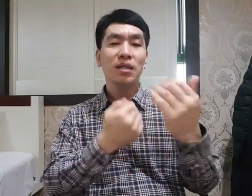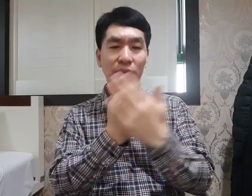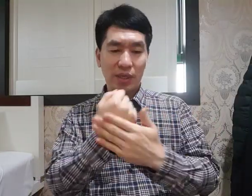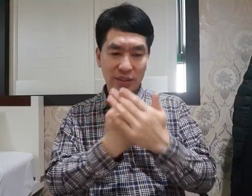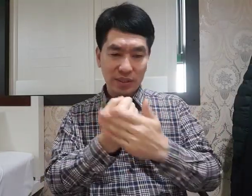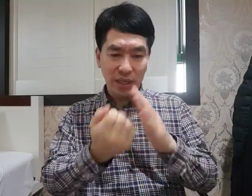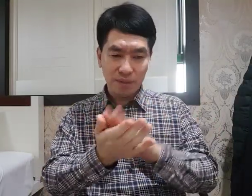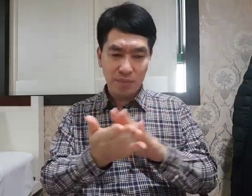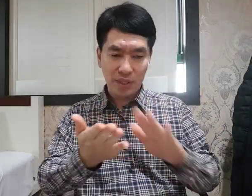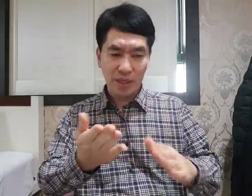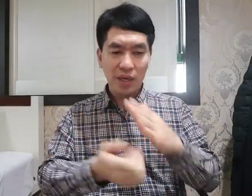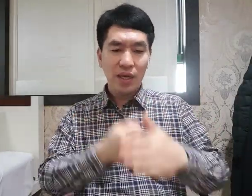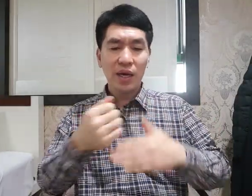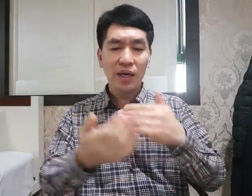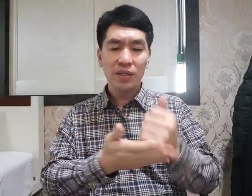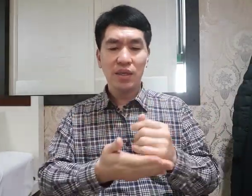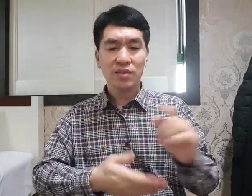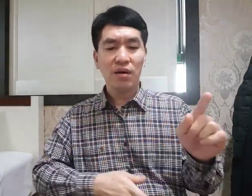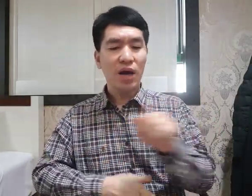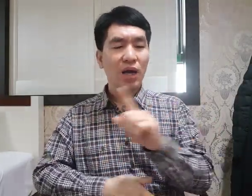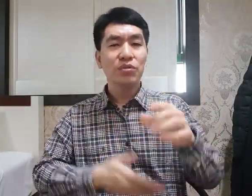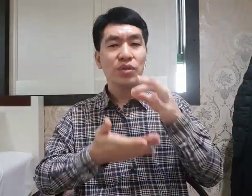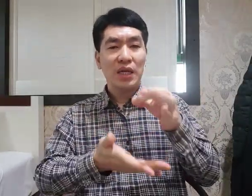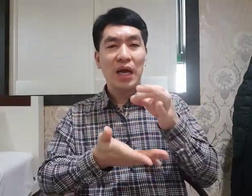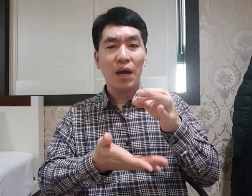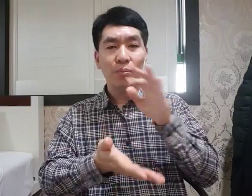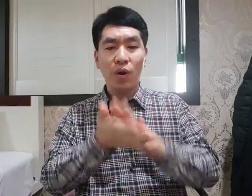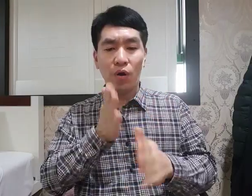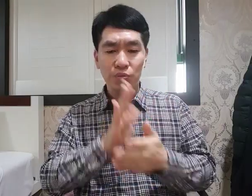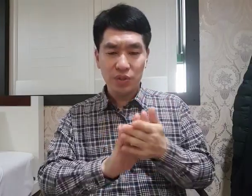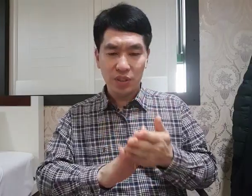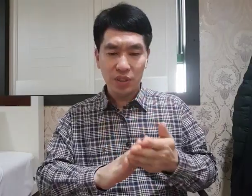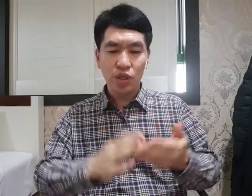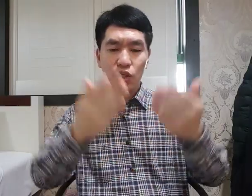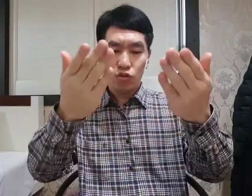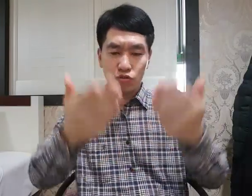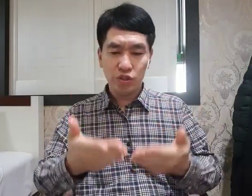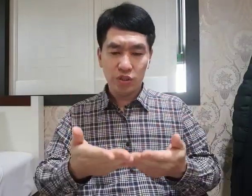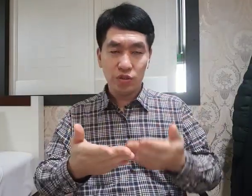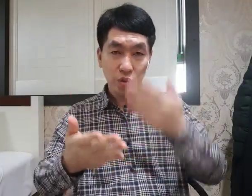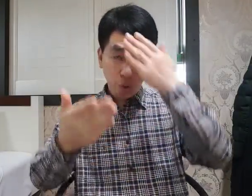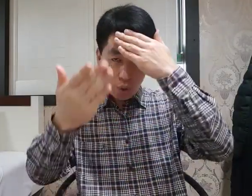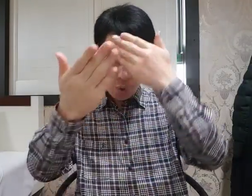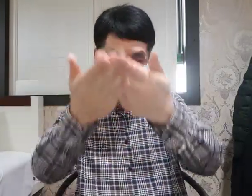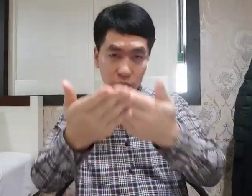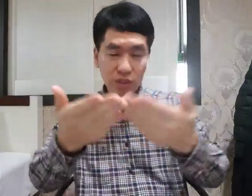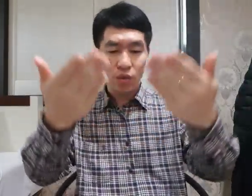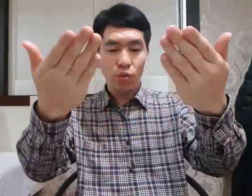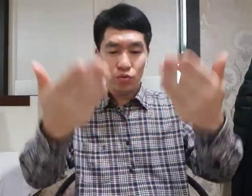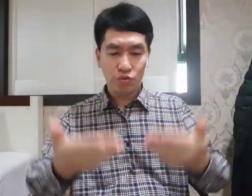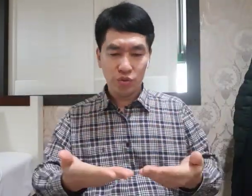하나님의 은혜입니다. 하나님께서 아무런 값 없이 주시는, 공짜로